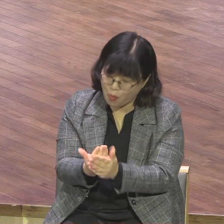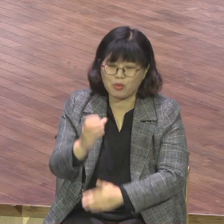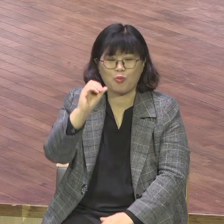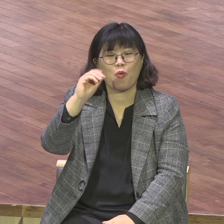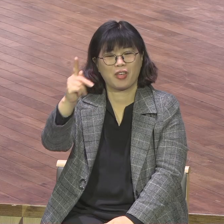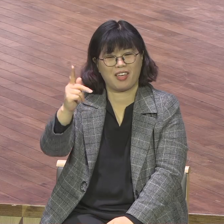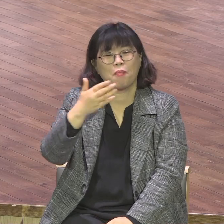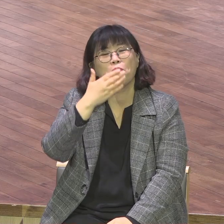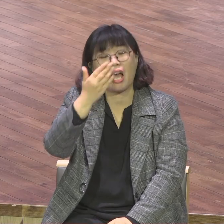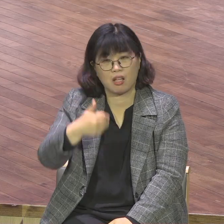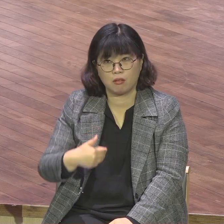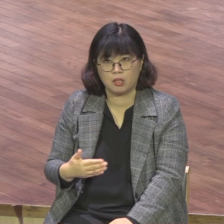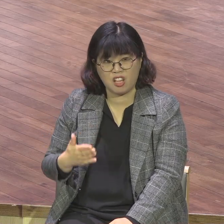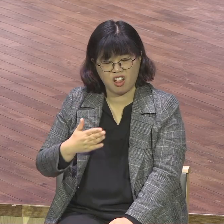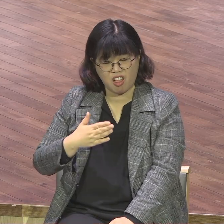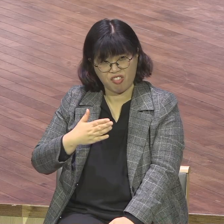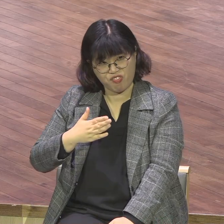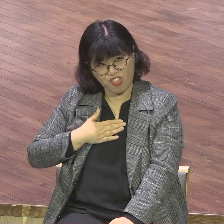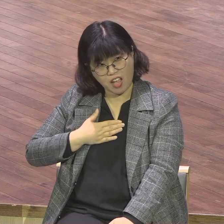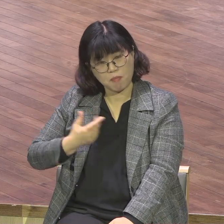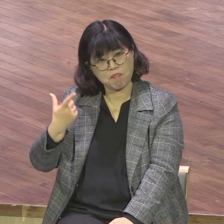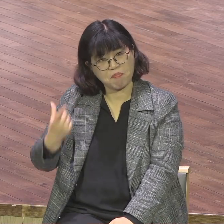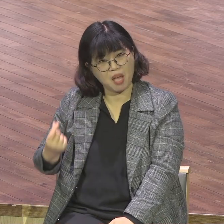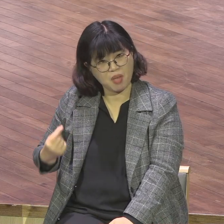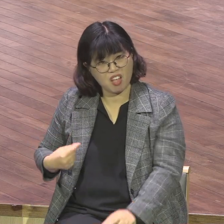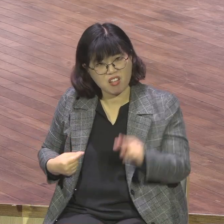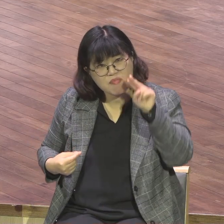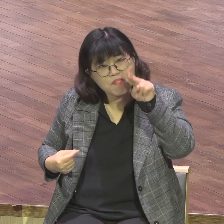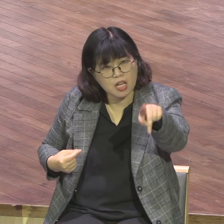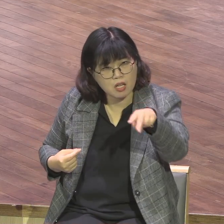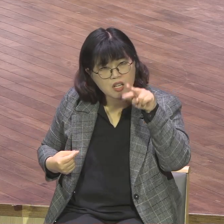싸웁니다. 그래서 싸우는 거예요.